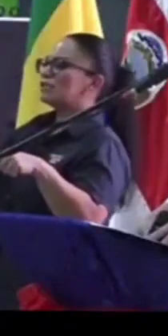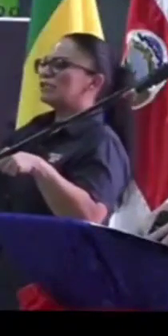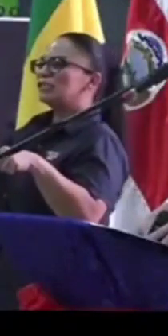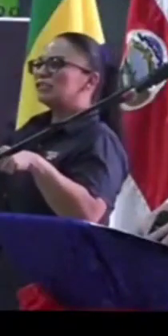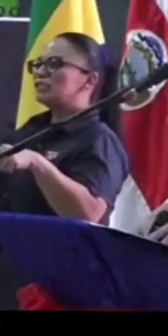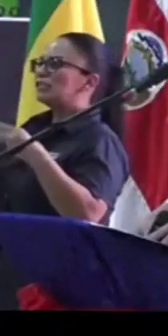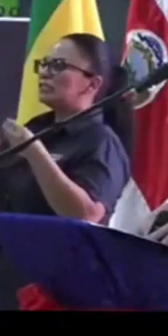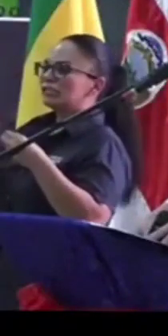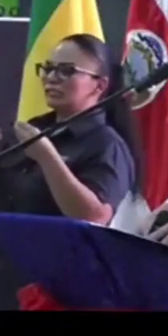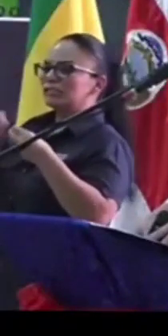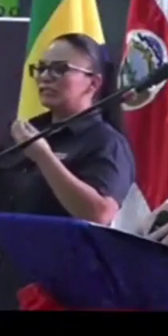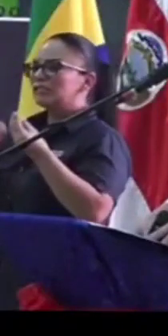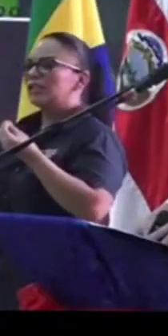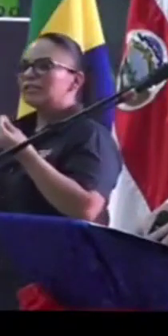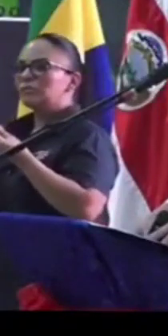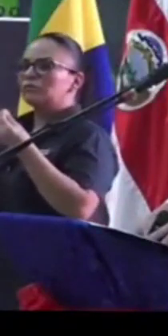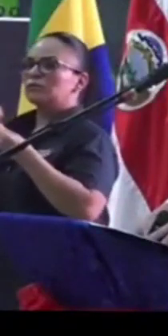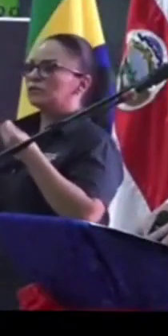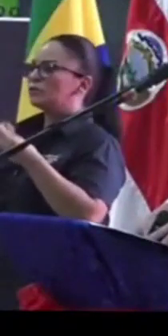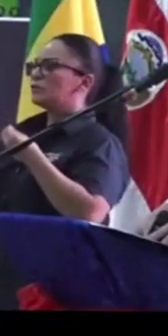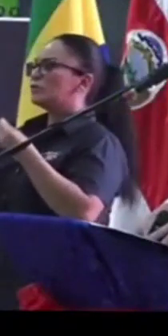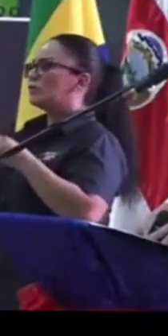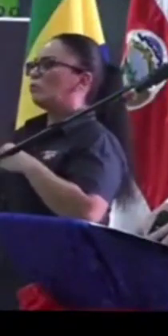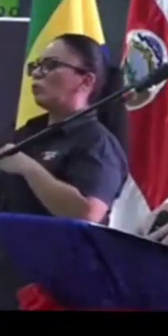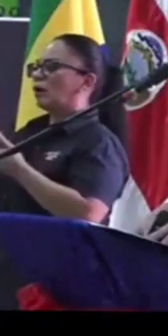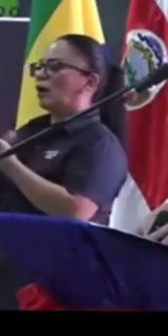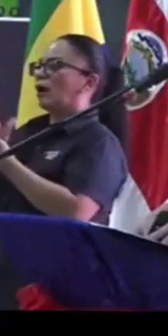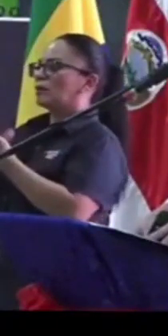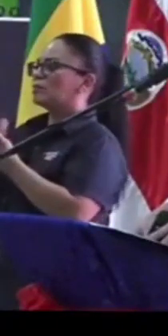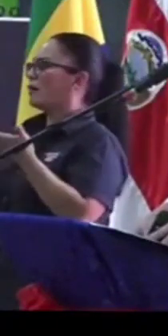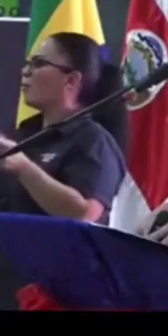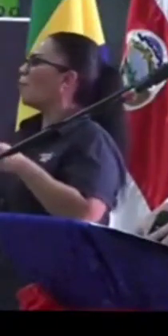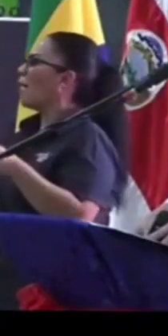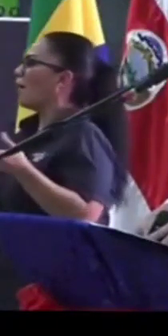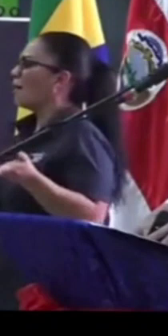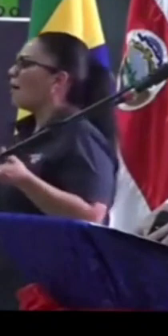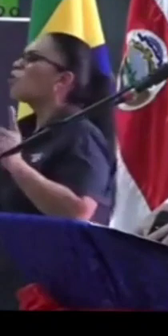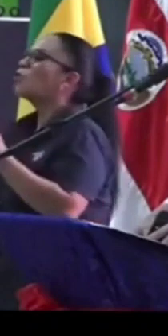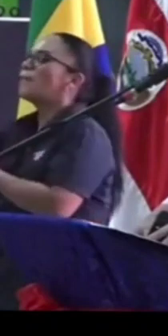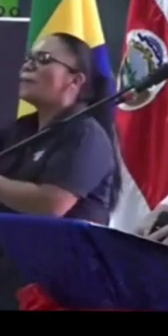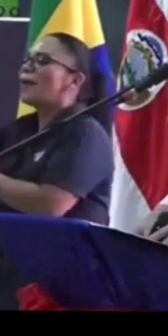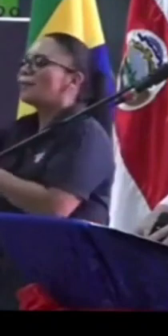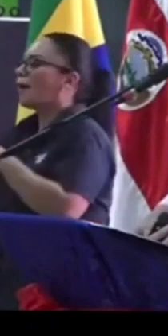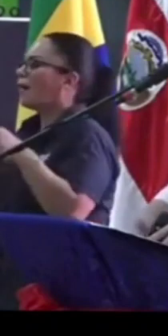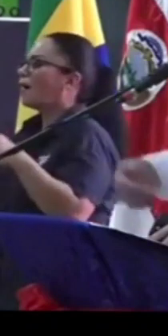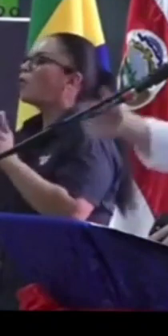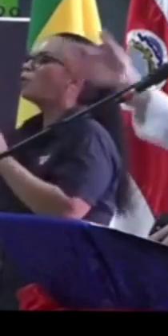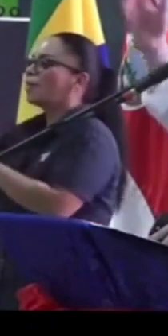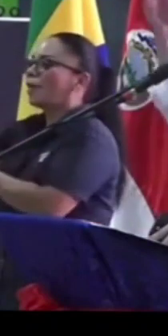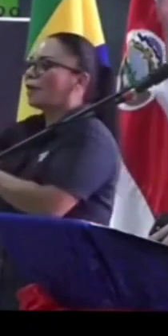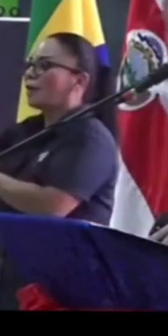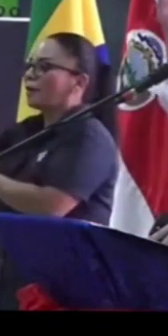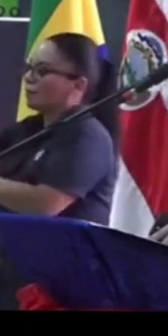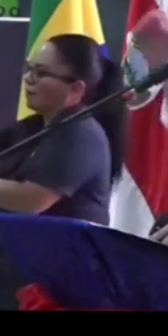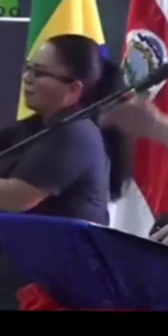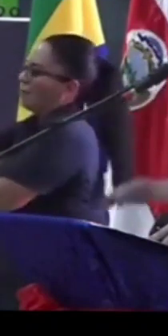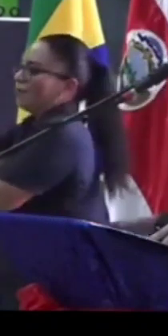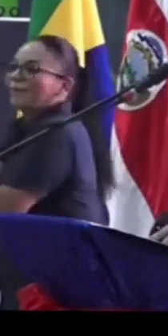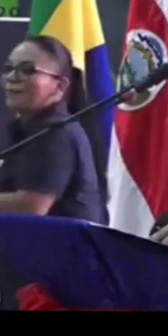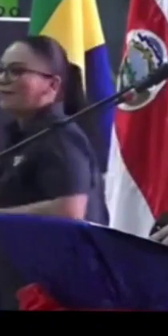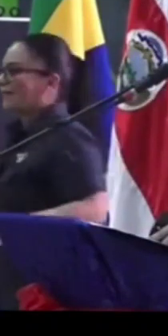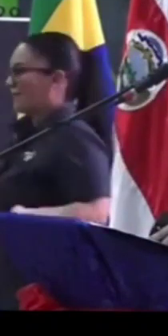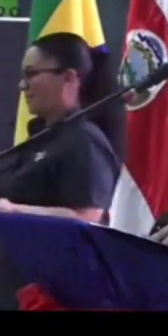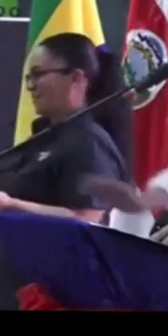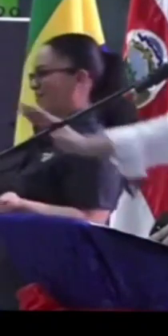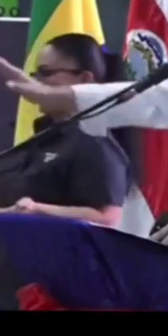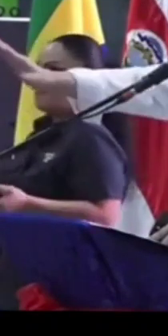picando las ruedas de la burocracia A dónde se va a ir la plata hasta la pregunta